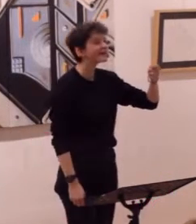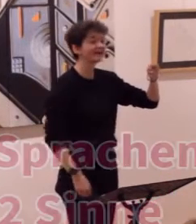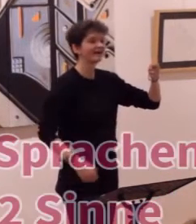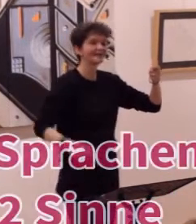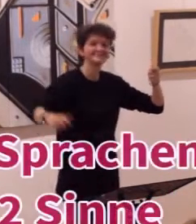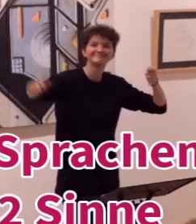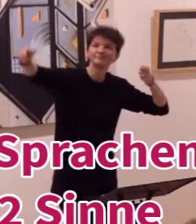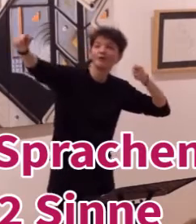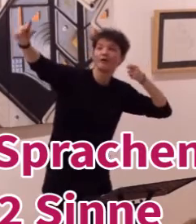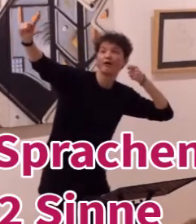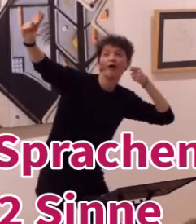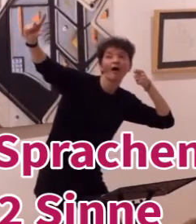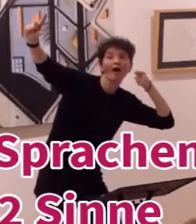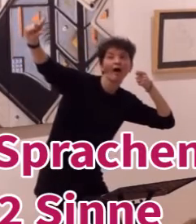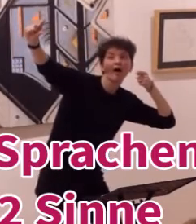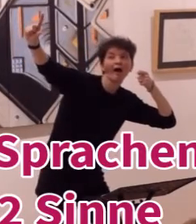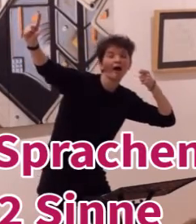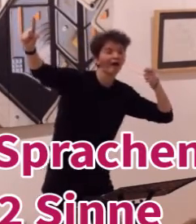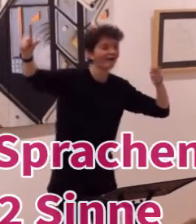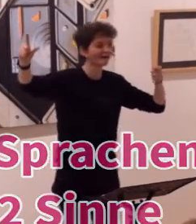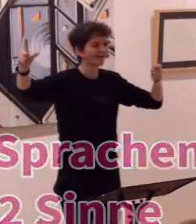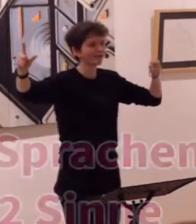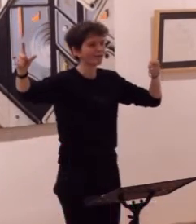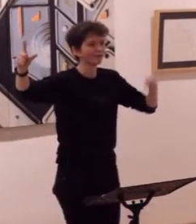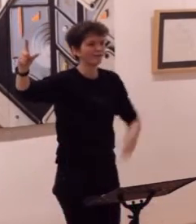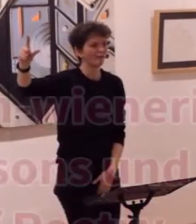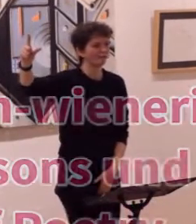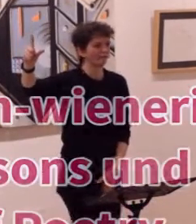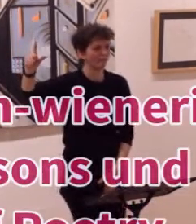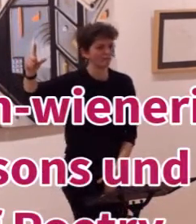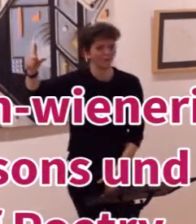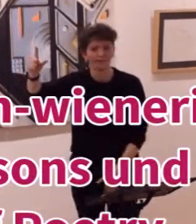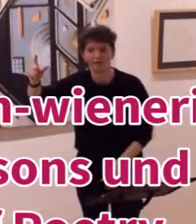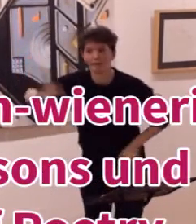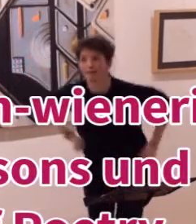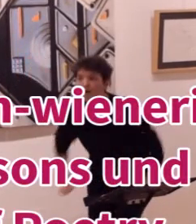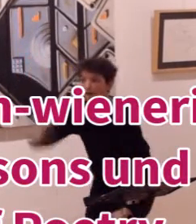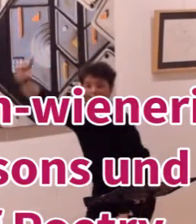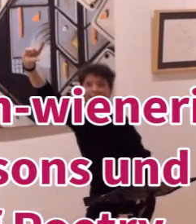wenn ich aufs Essen geh. Naja, vielleicht will ich mir das noch überlegen, auf